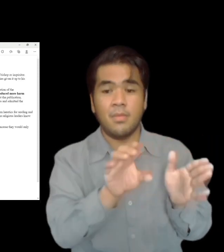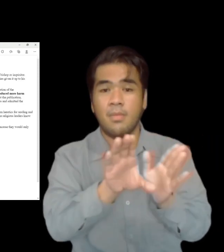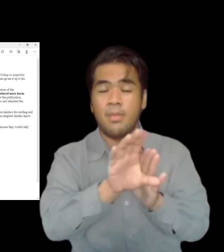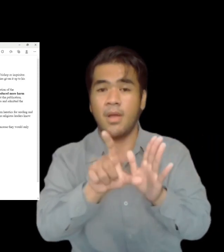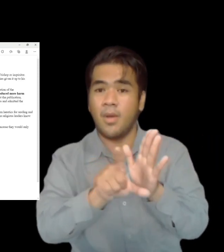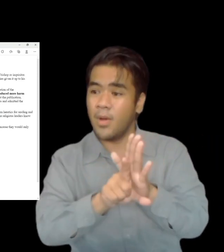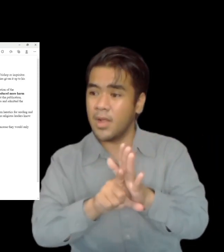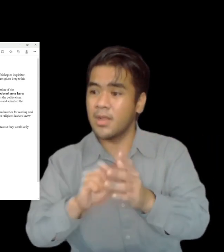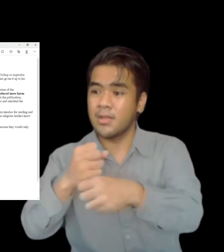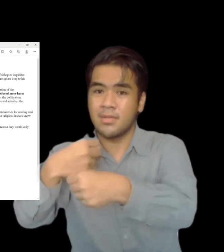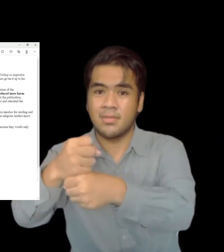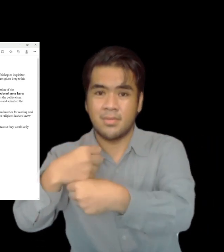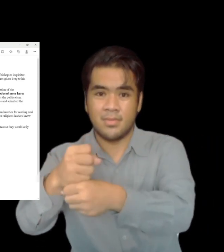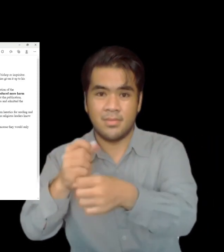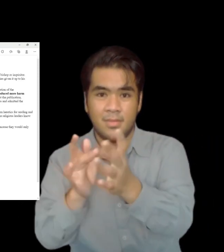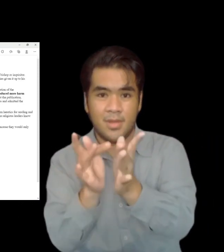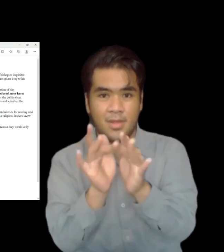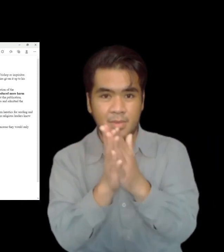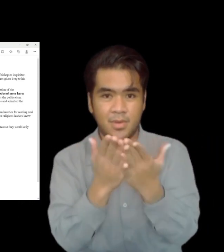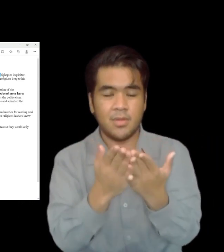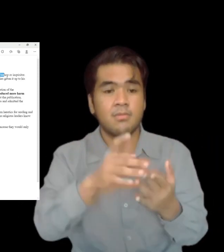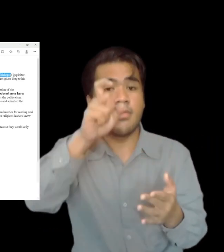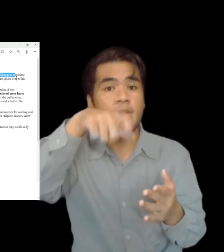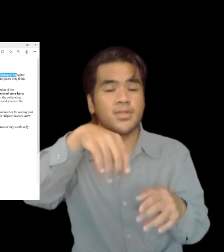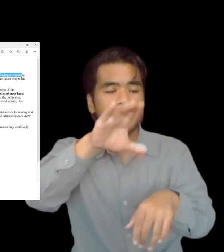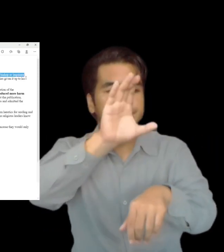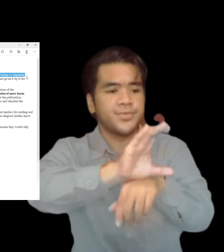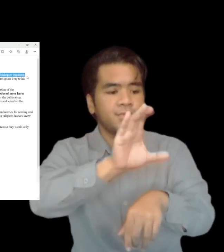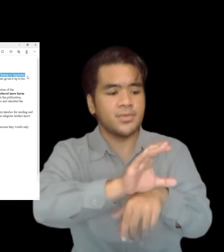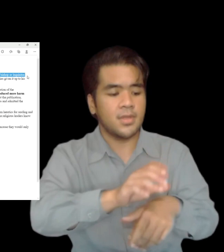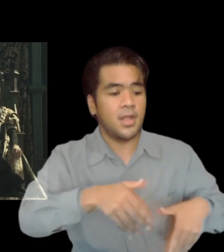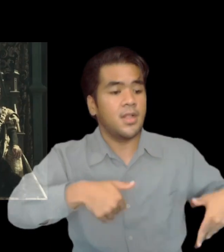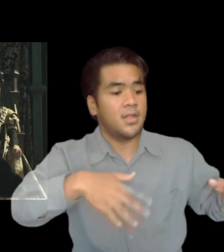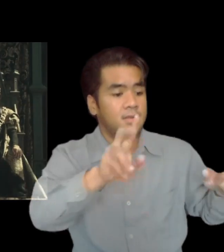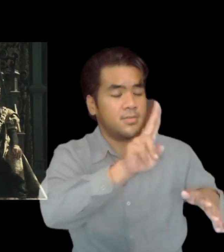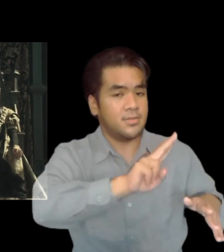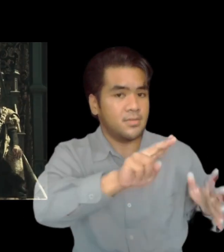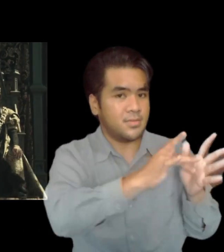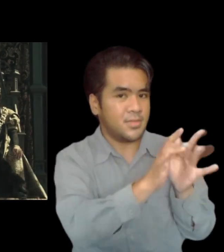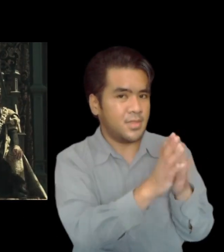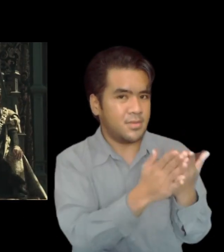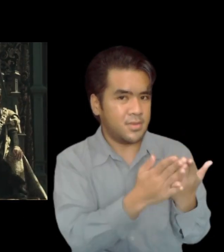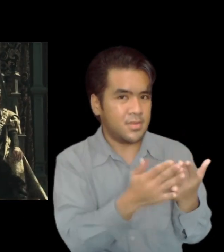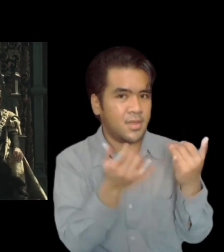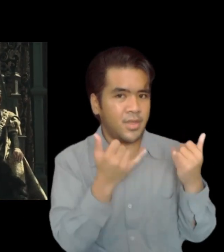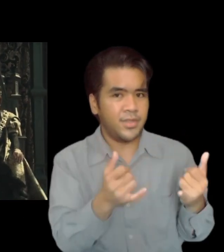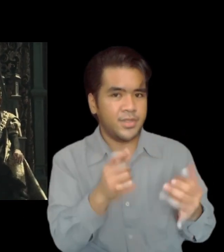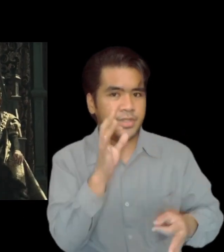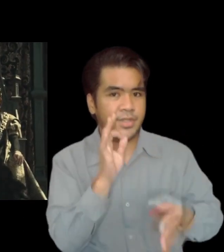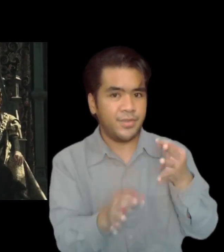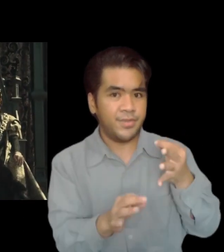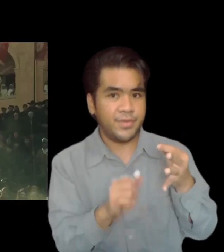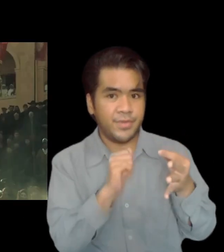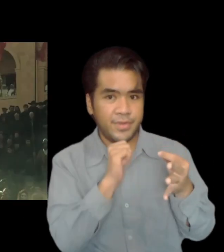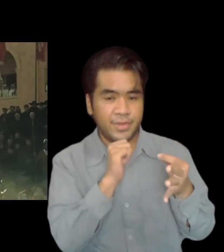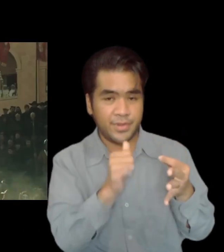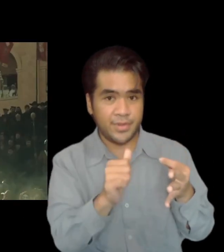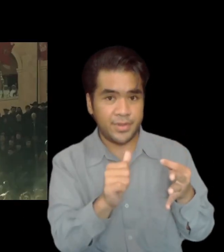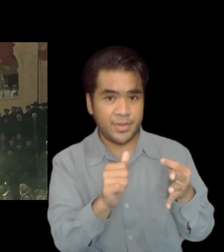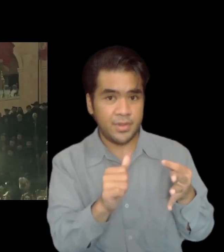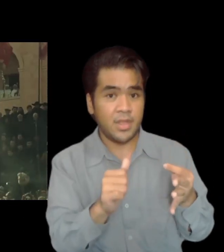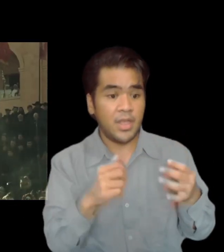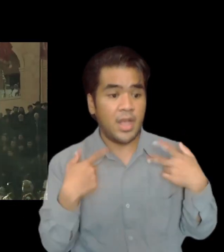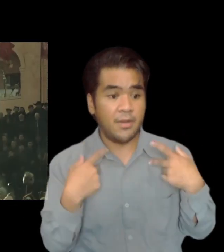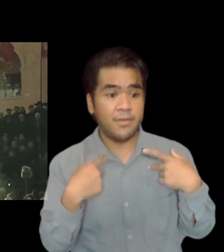ng Biblia sa kanilang sariling wika nang walang pahintulot mula sa simbahan. Kaya ang sino mang lumabag dito ay hinatulan bilang erehe